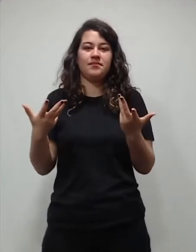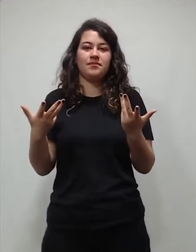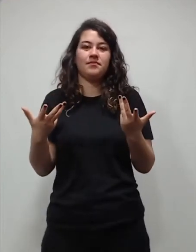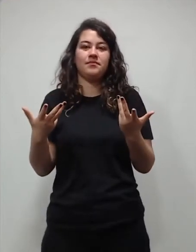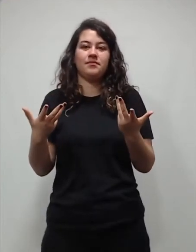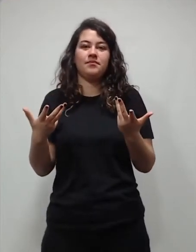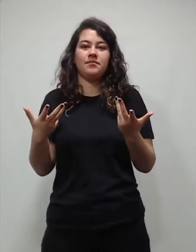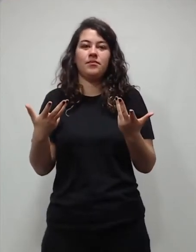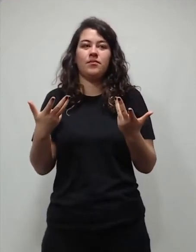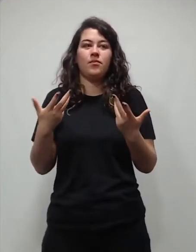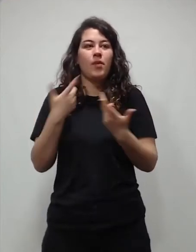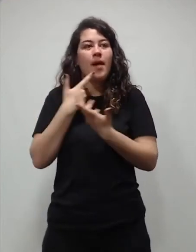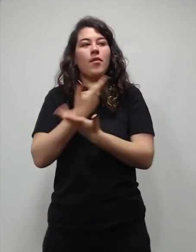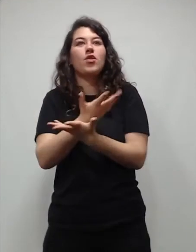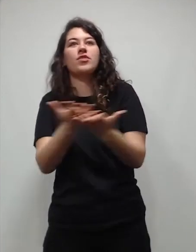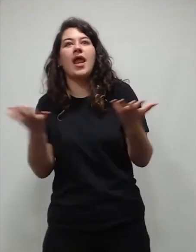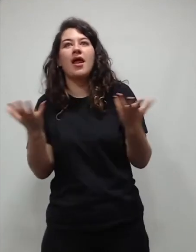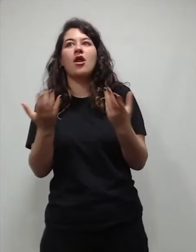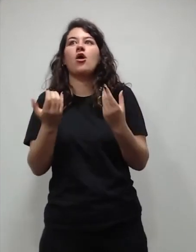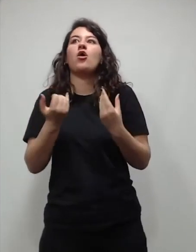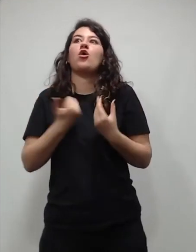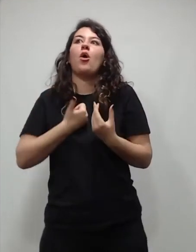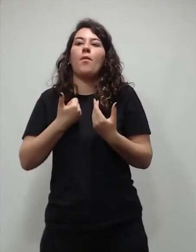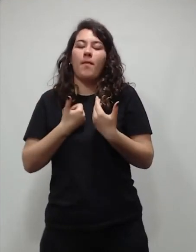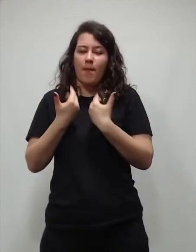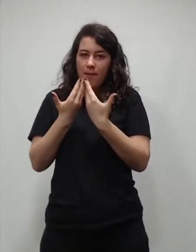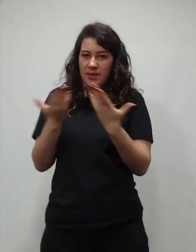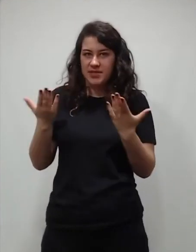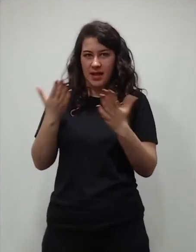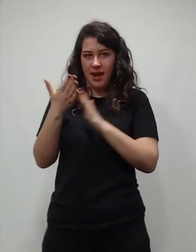poco el escenario donde vamos a hablar de esto.